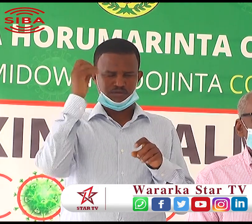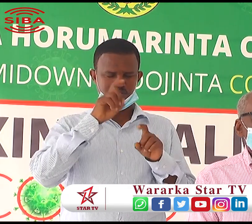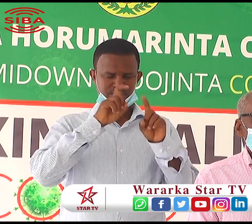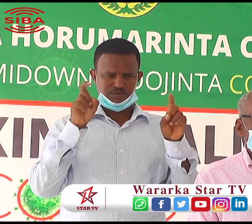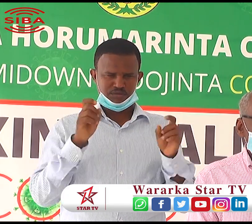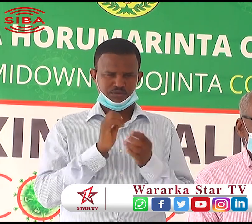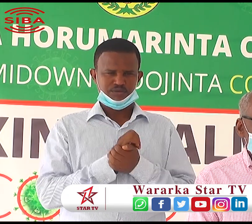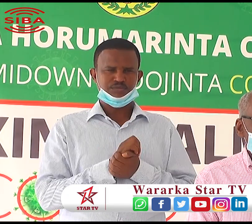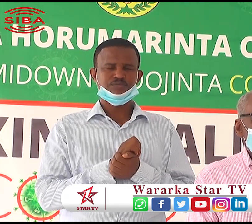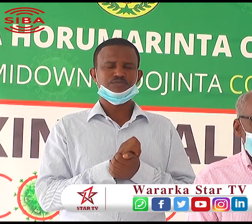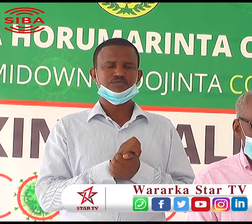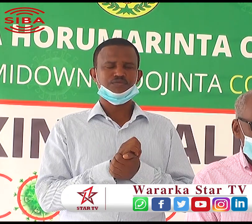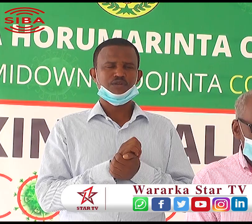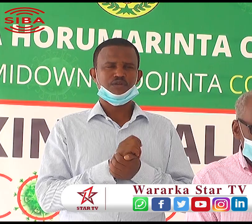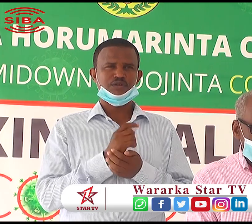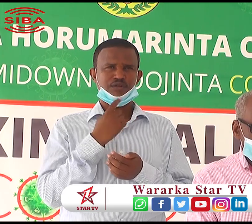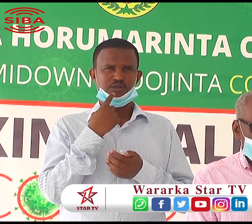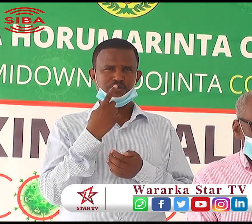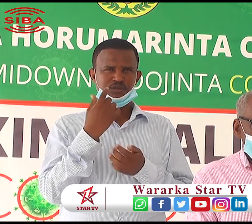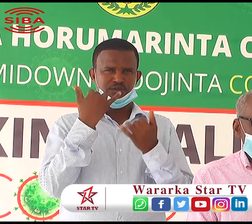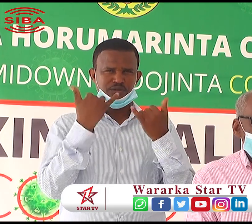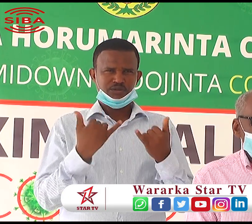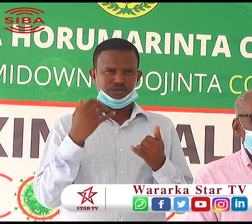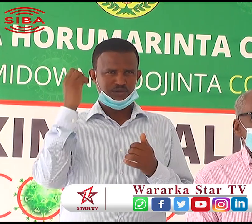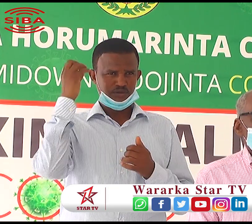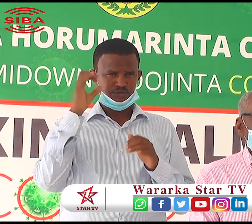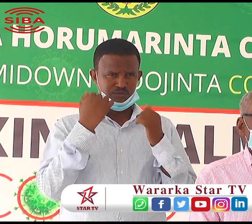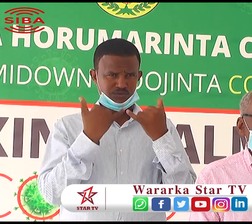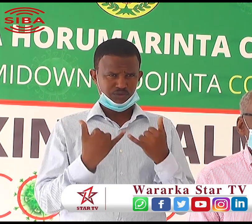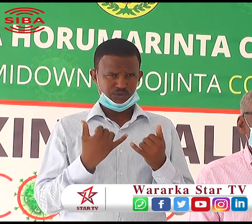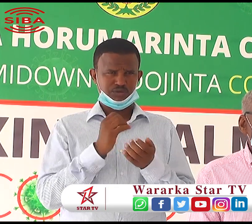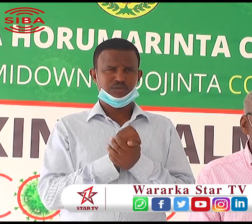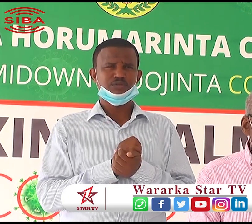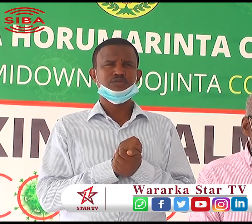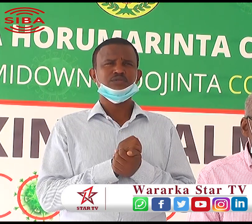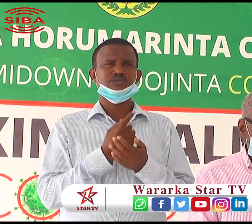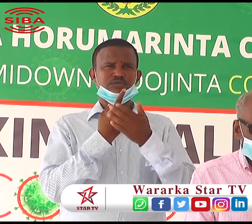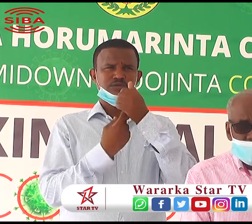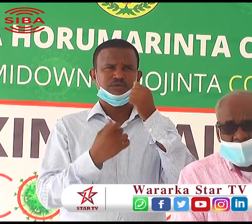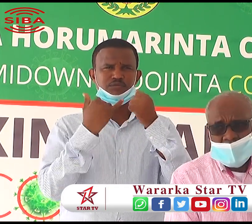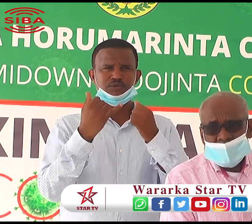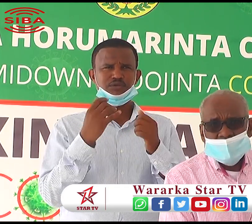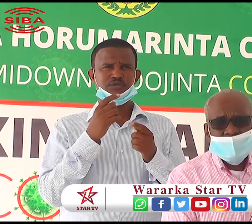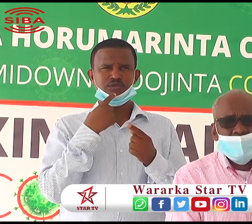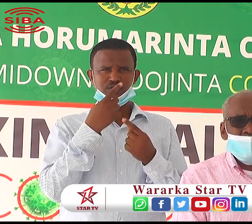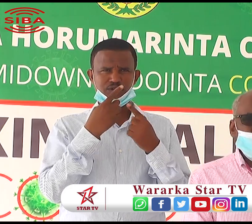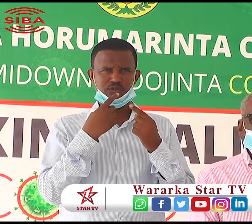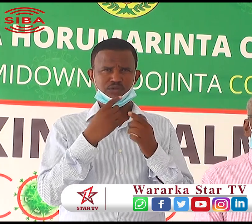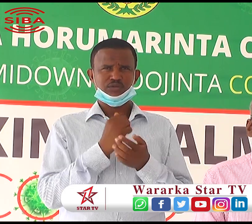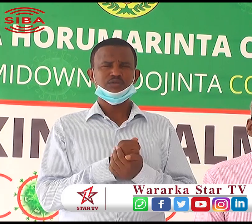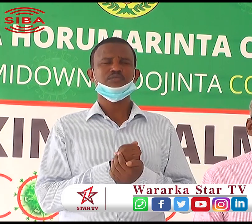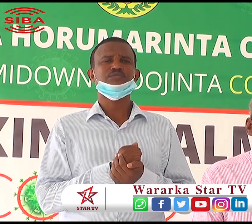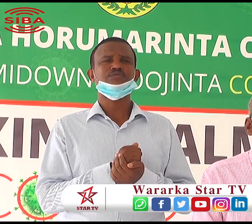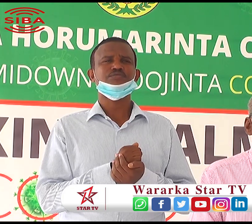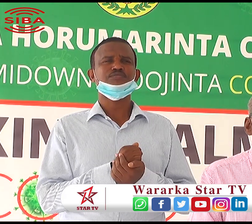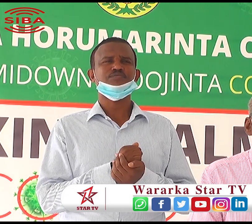iyo intii cudurkani jiray waxyaabo kamid ah inaynu isla soo qaadno ayaan la wadaagayaa hadii aan taa ku